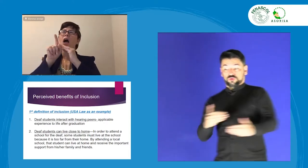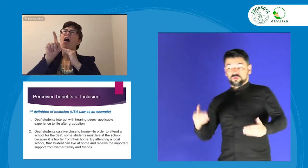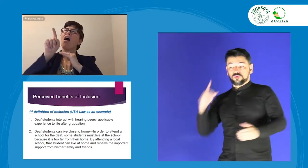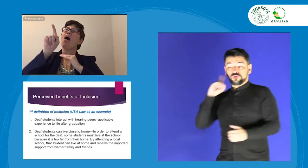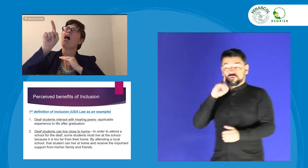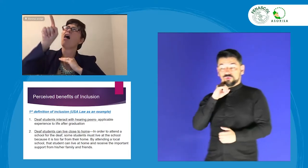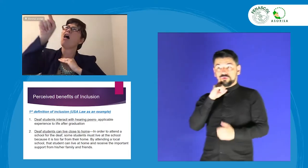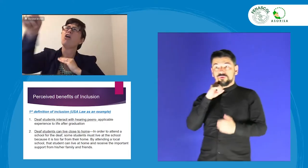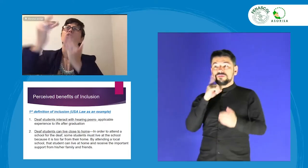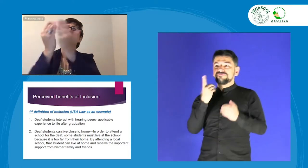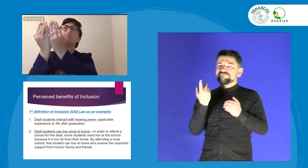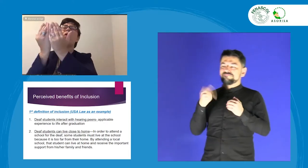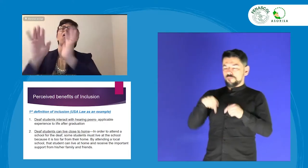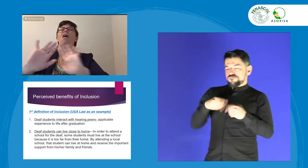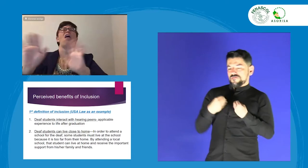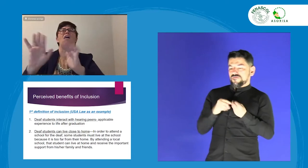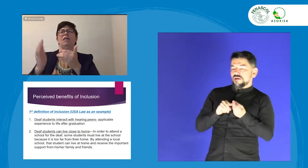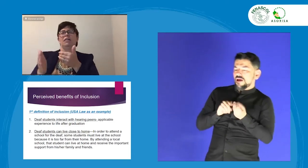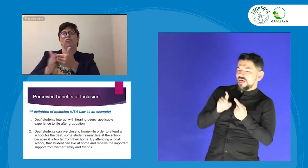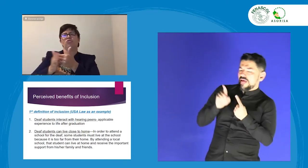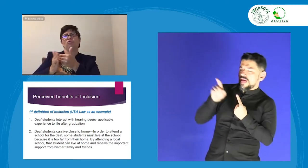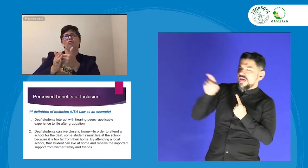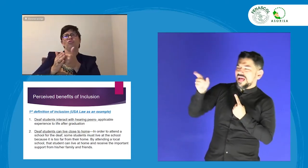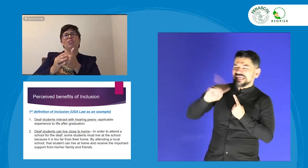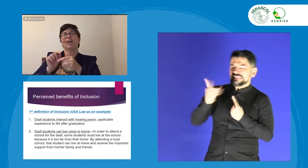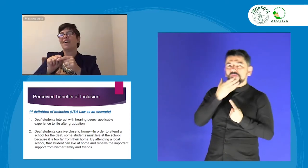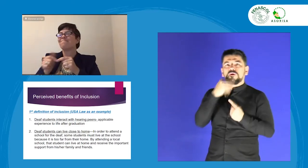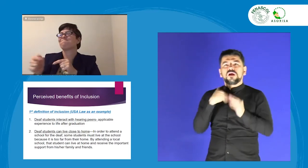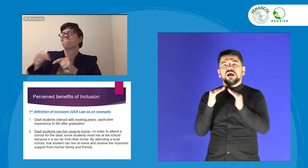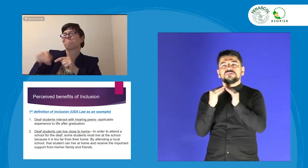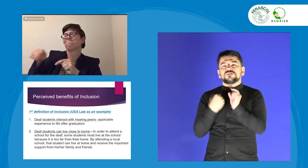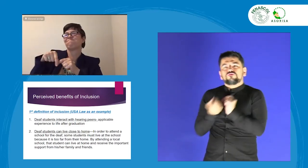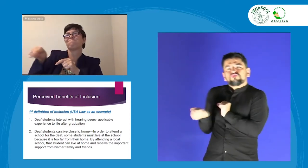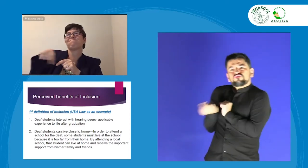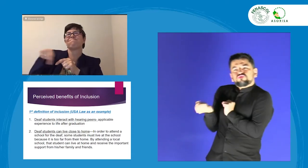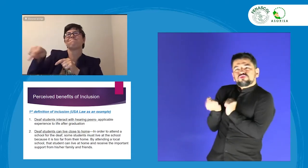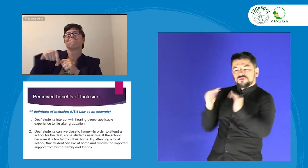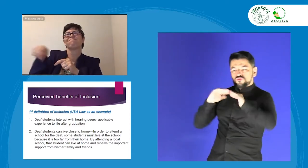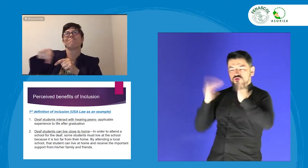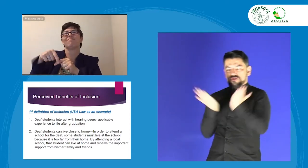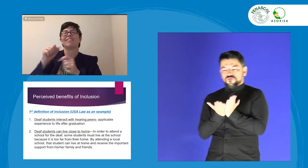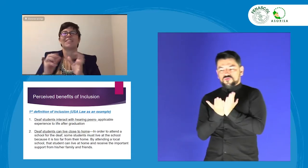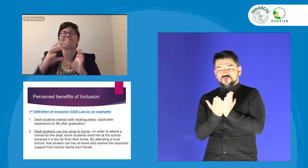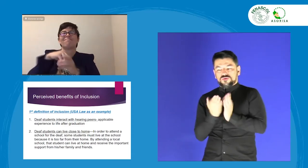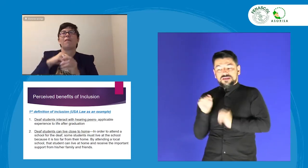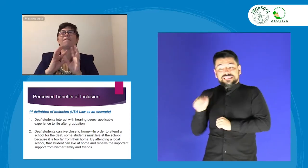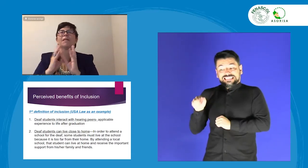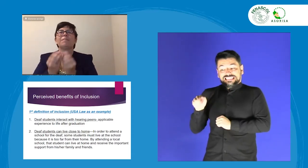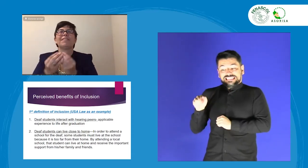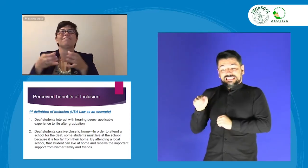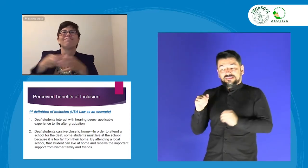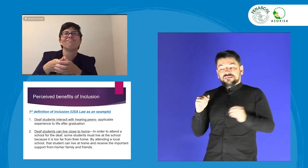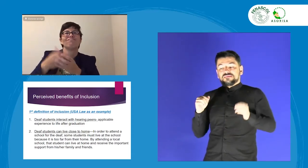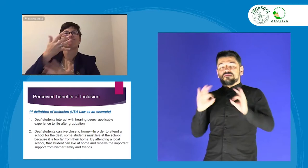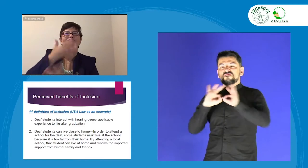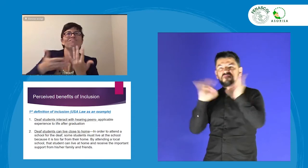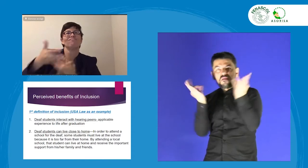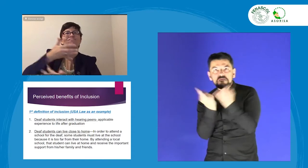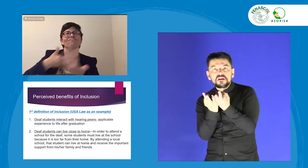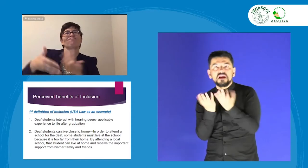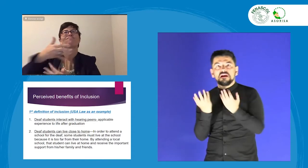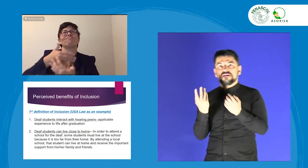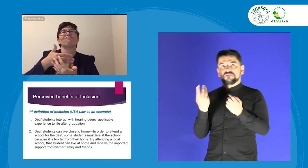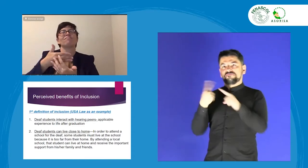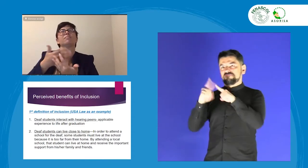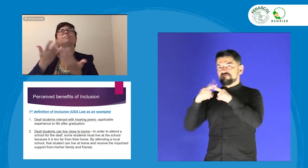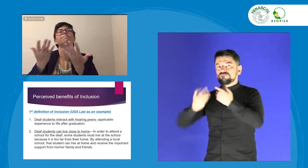niño sordo que no busca ir a una escuela que quede lejos, sino que quede cerca a su hogar